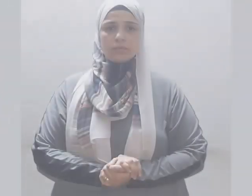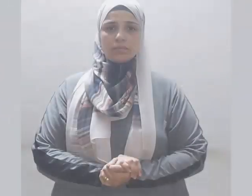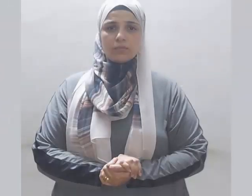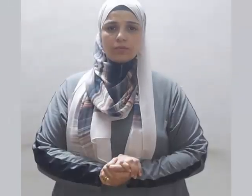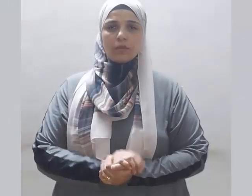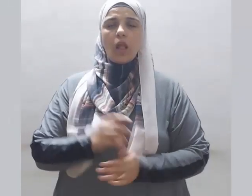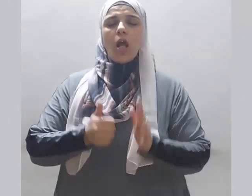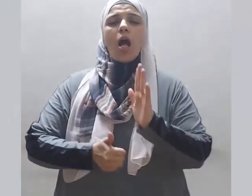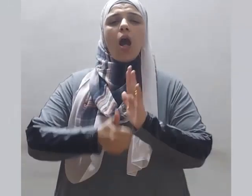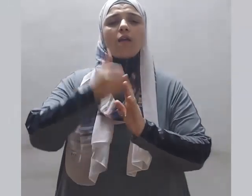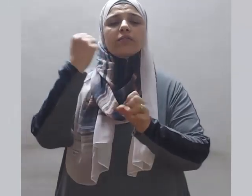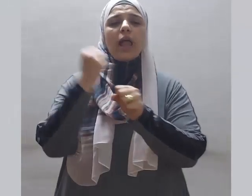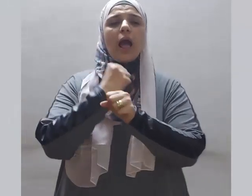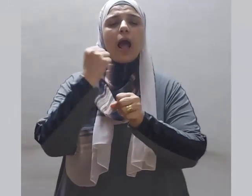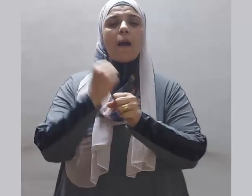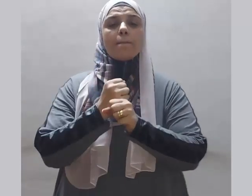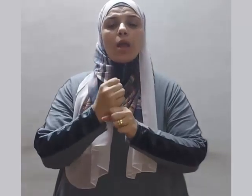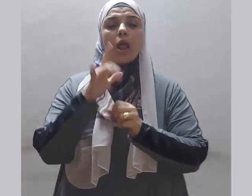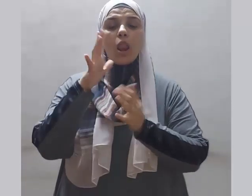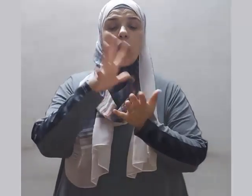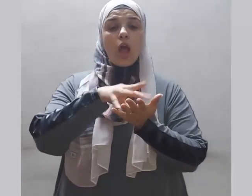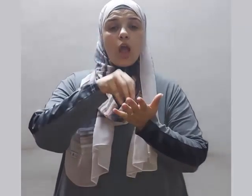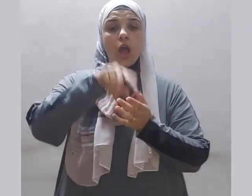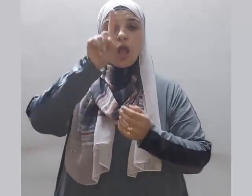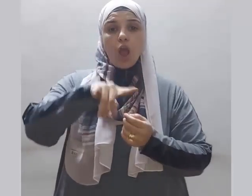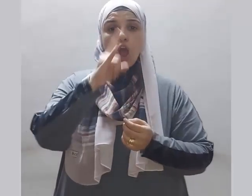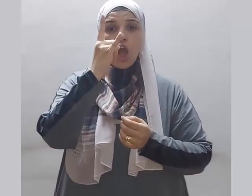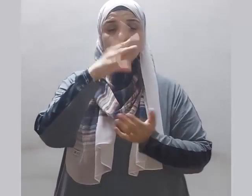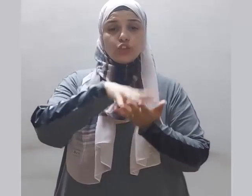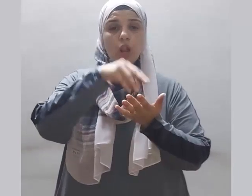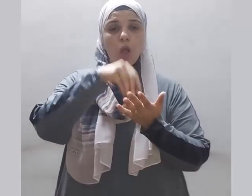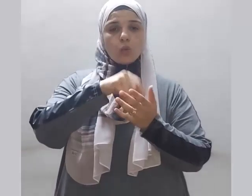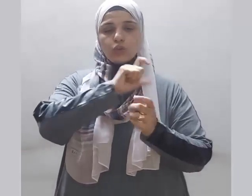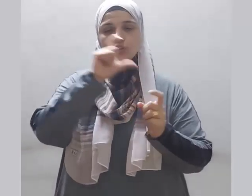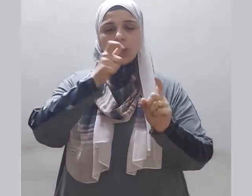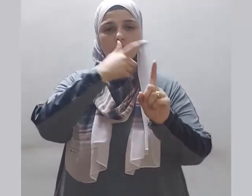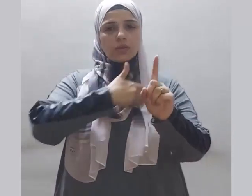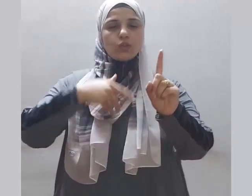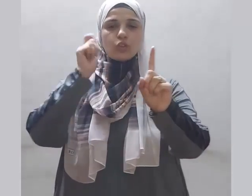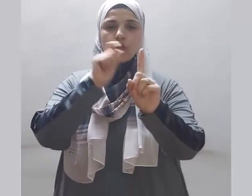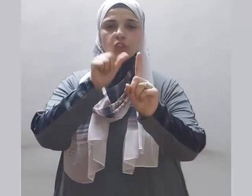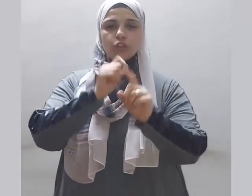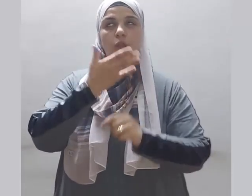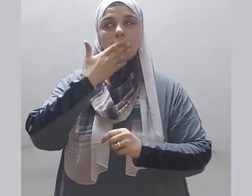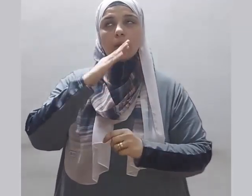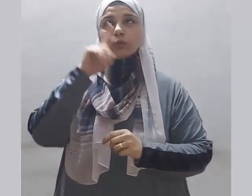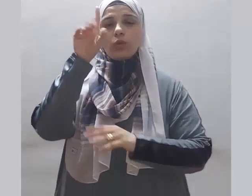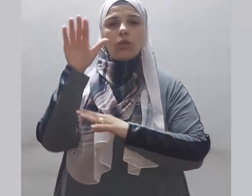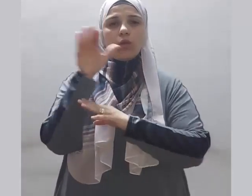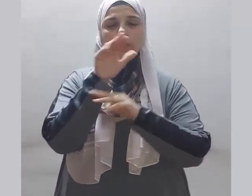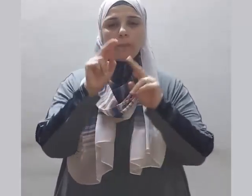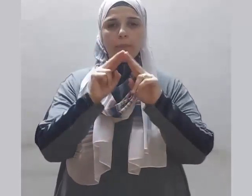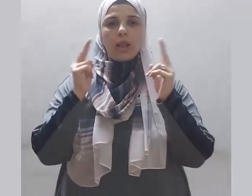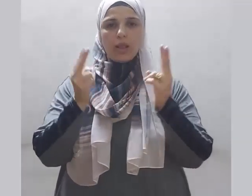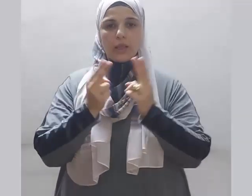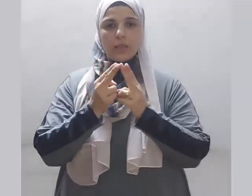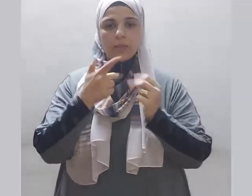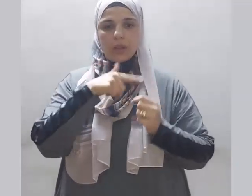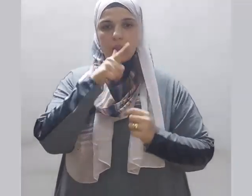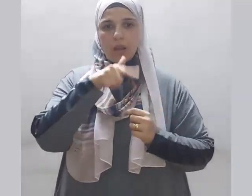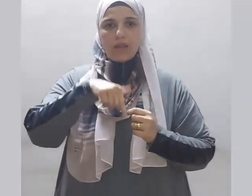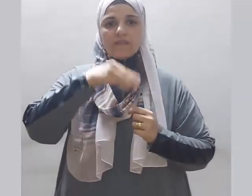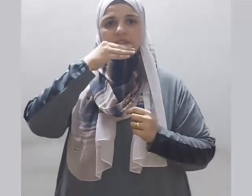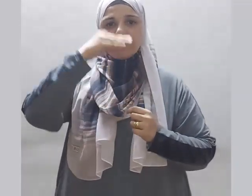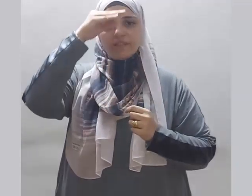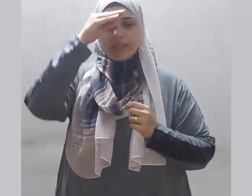افضل اعمال العشر الاول من ذي الحجه الحمد لله رب العالمين القائل